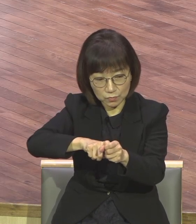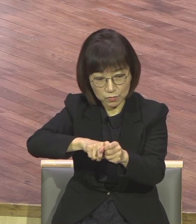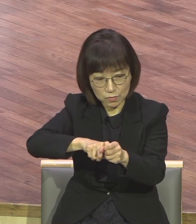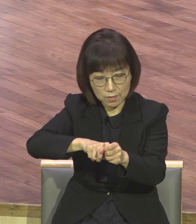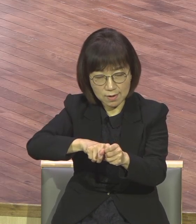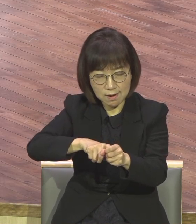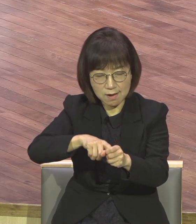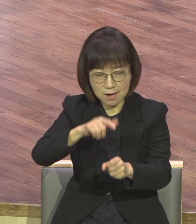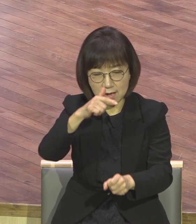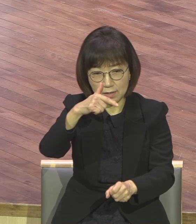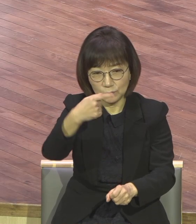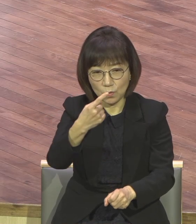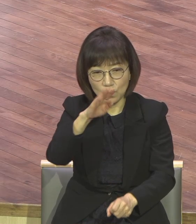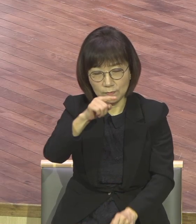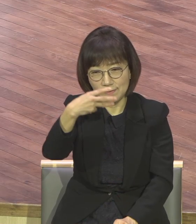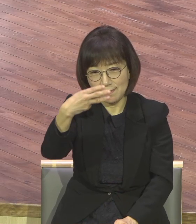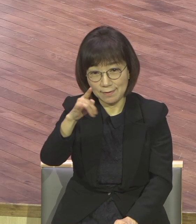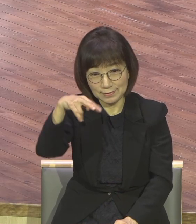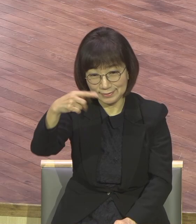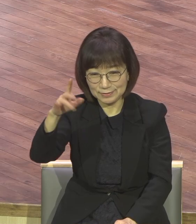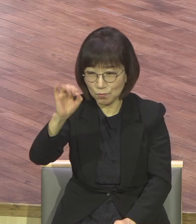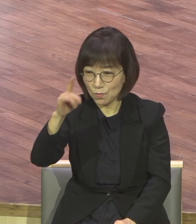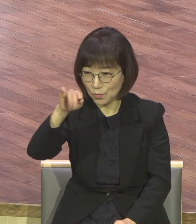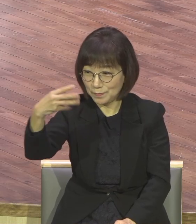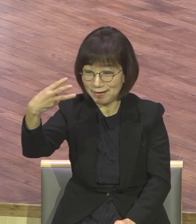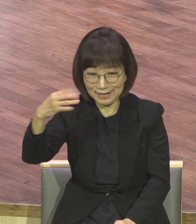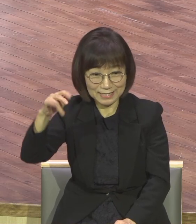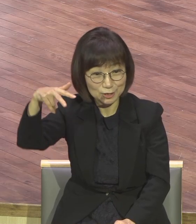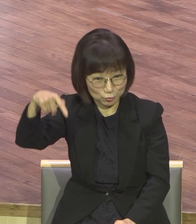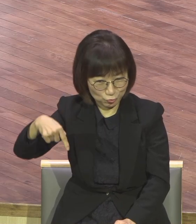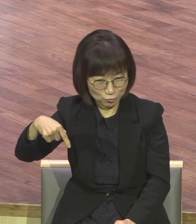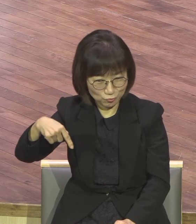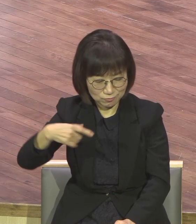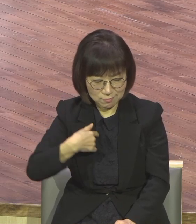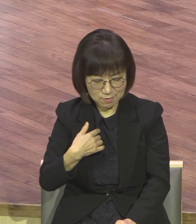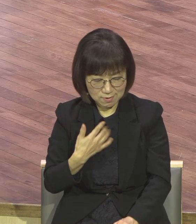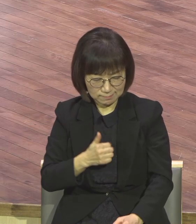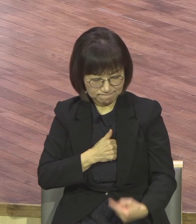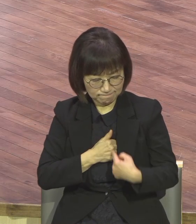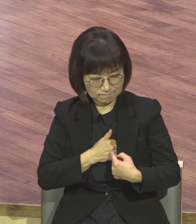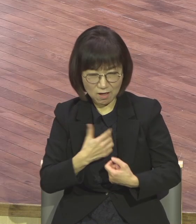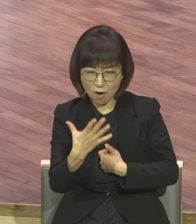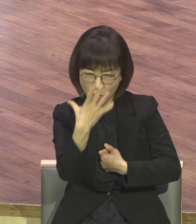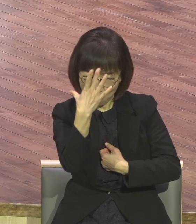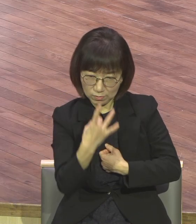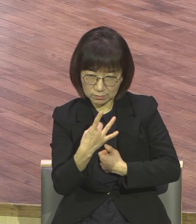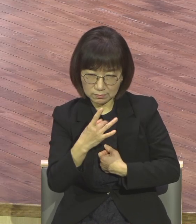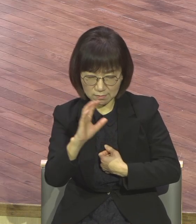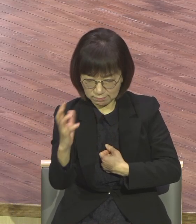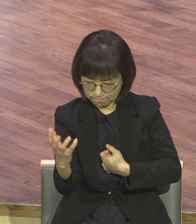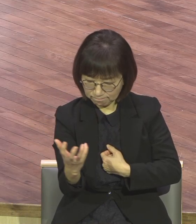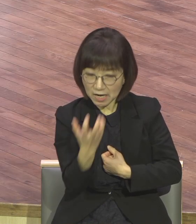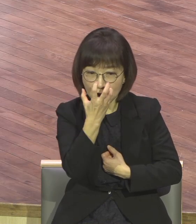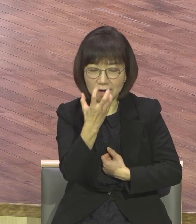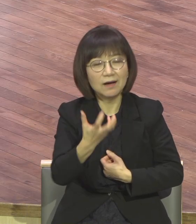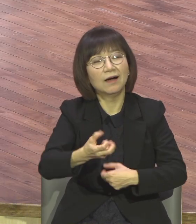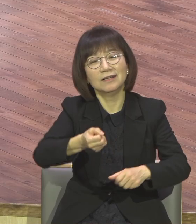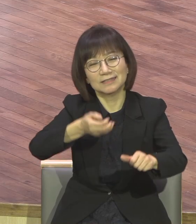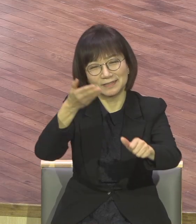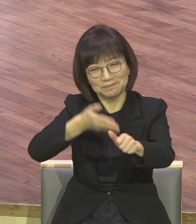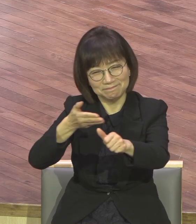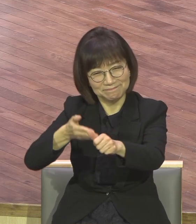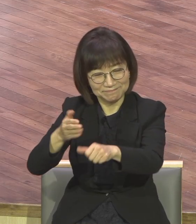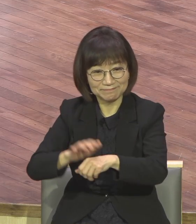이 노블레스 오블리주 되시기 바랍니다. 영적으로 모든 부분에 대해서 그